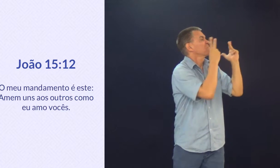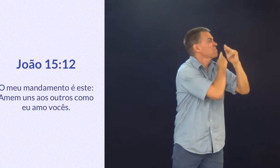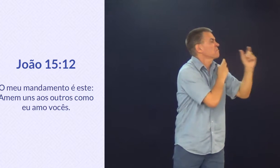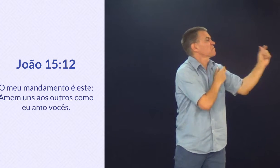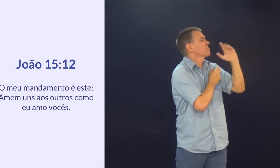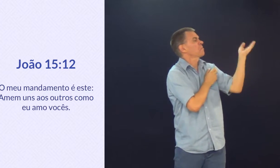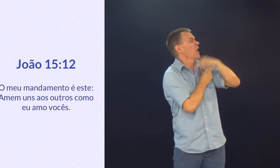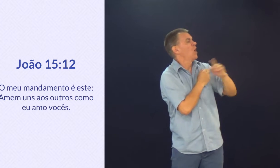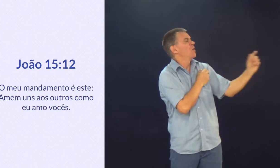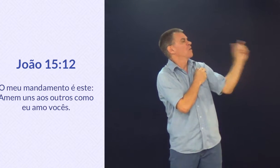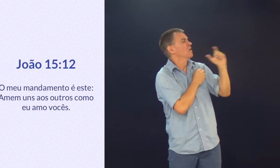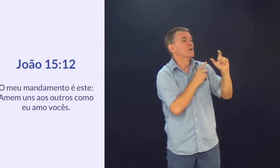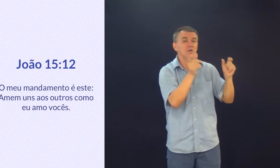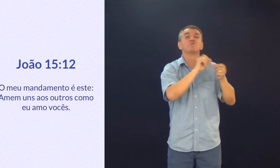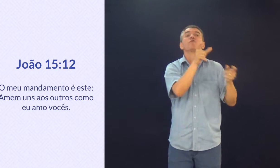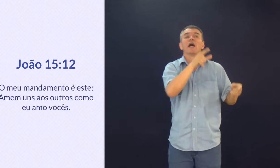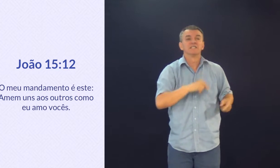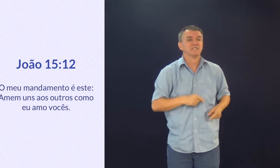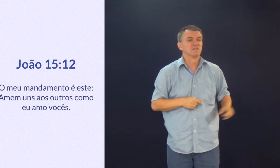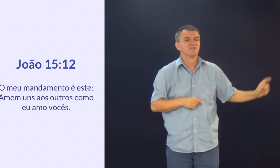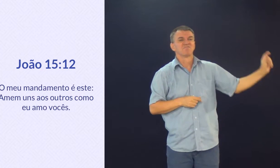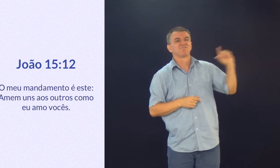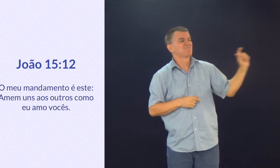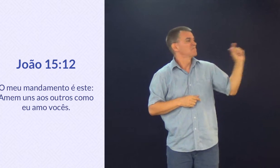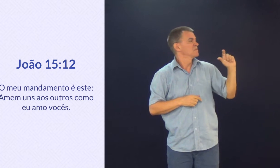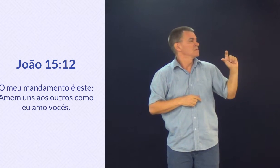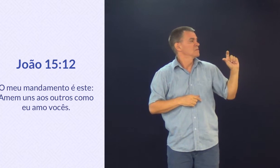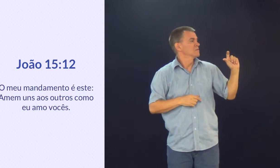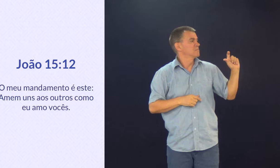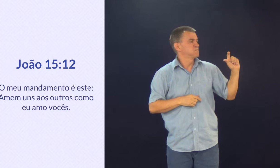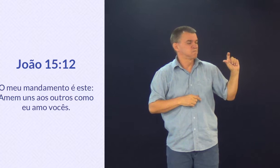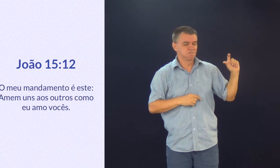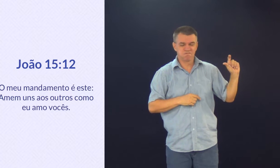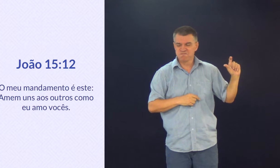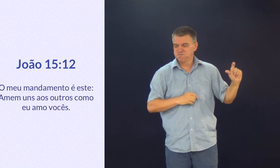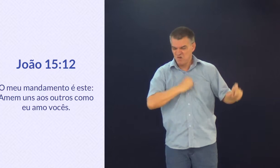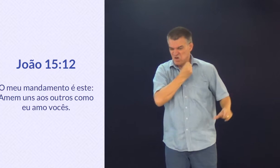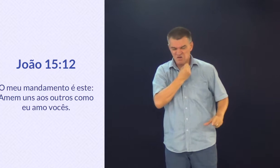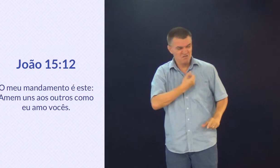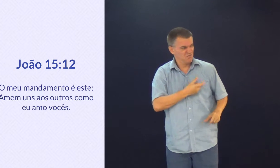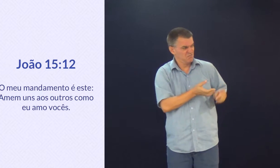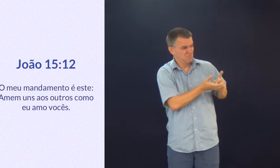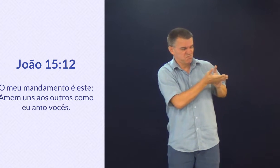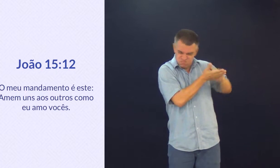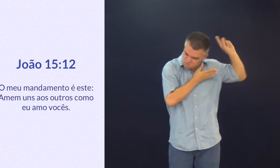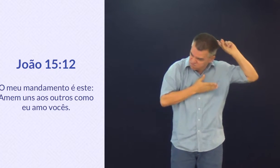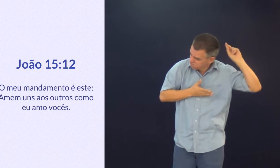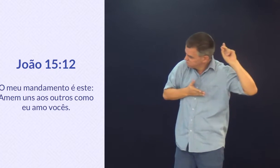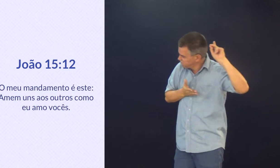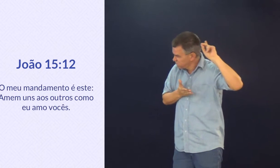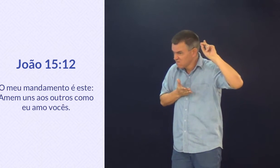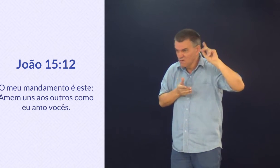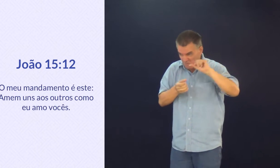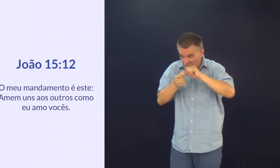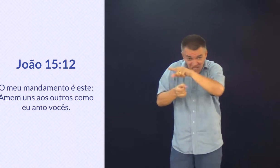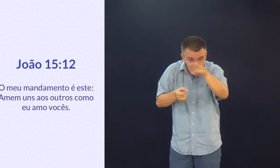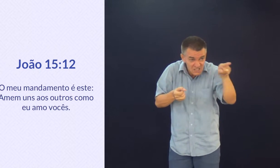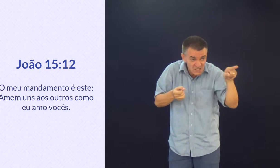porque se vêem uma alguma ameaça alguma palavra torpe e você começa de repente se